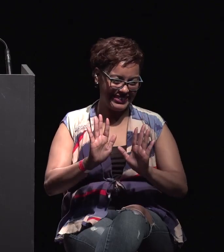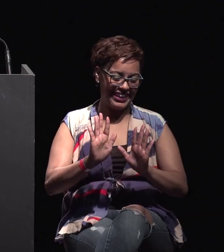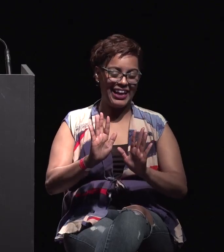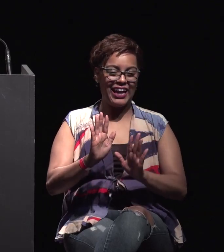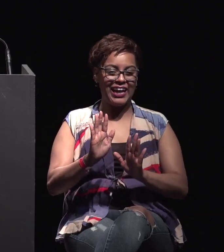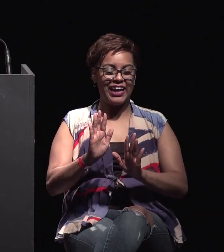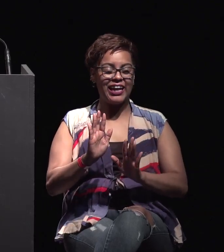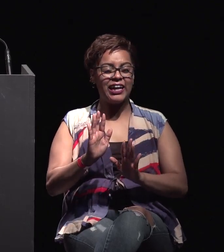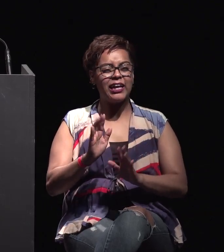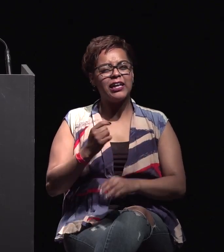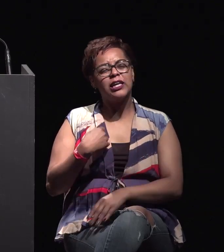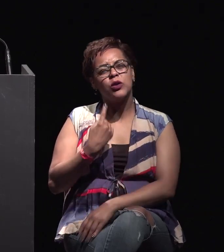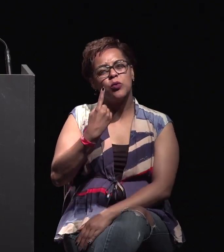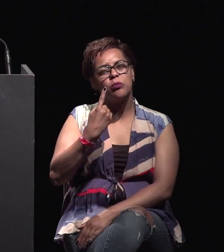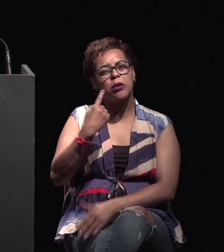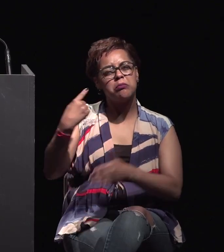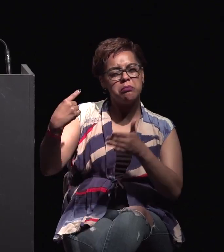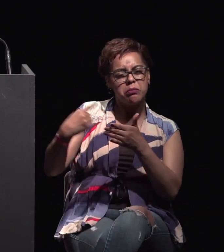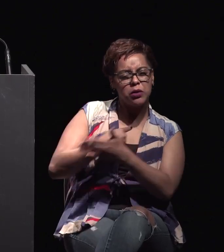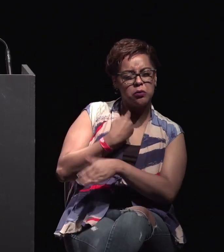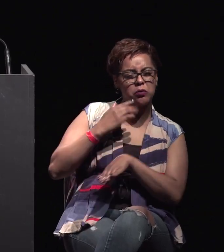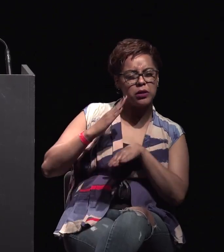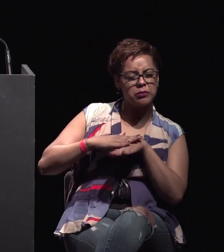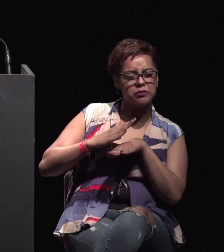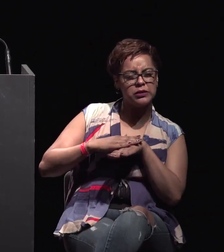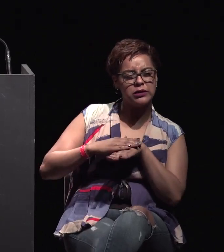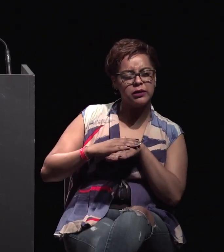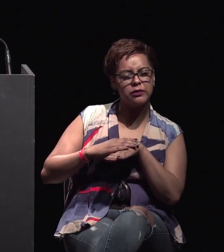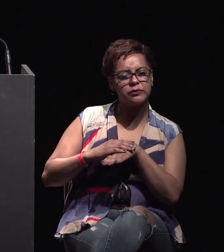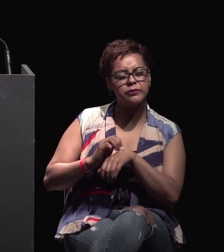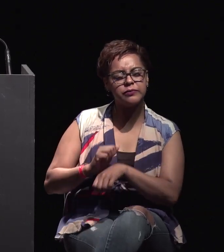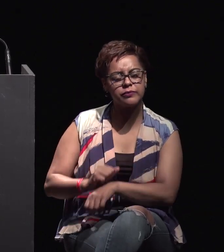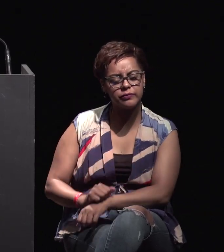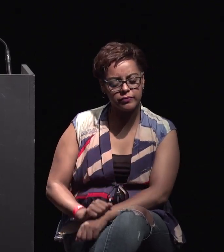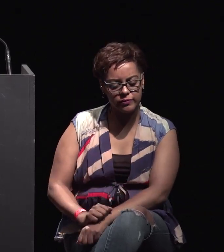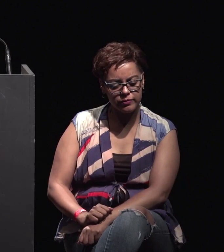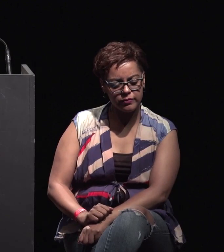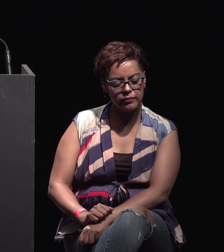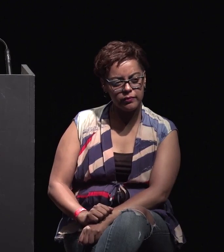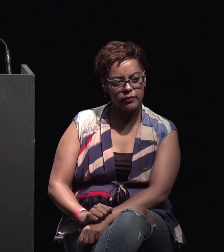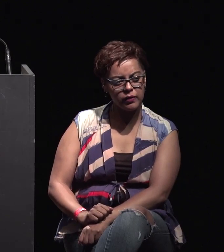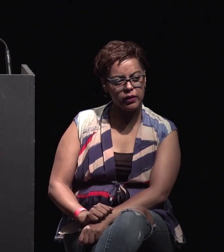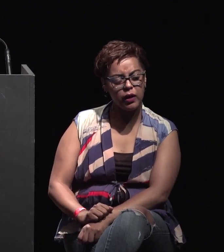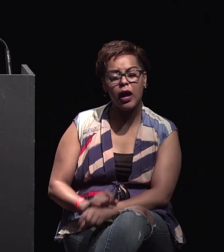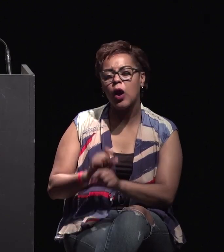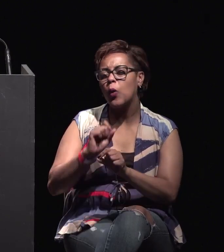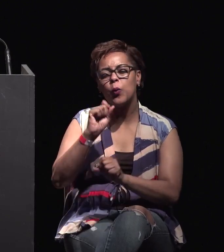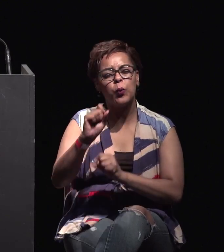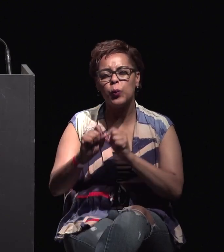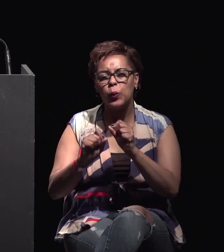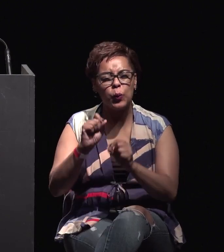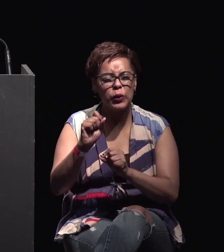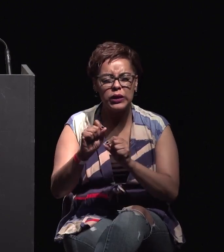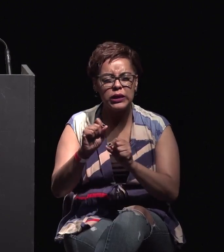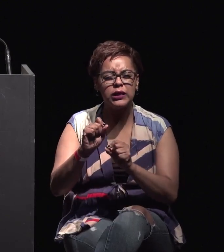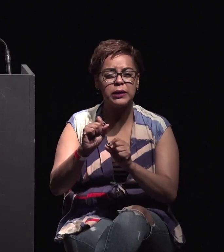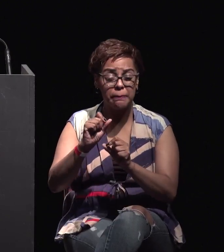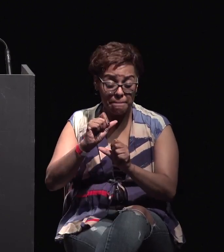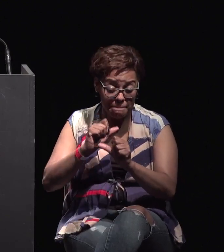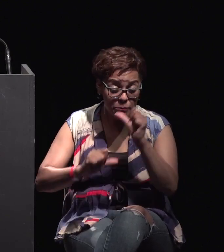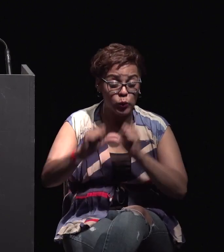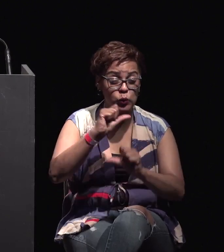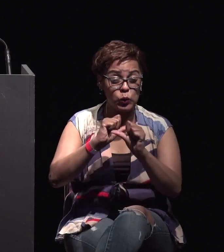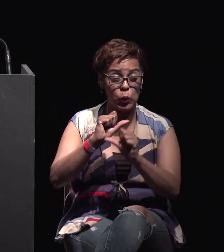perguntas que me fizeram foi a seguinte: o que mudou, o que teria mudado, na